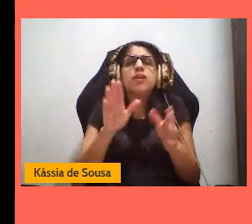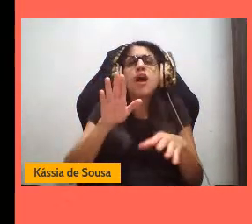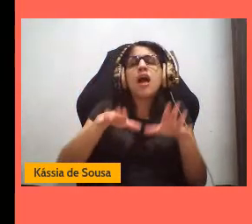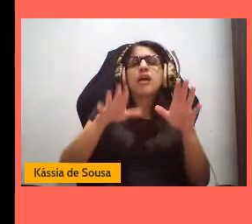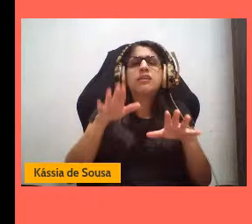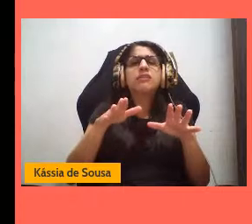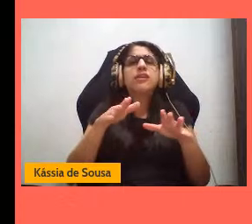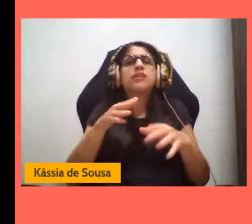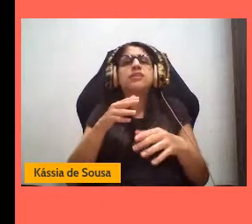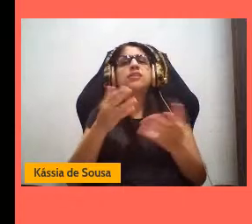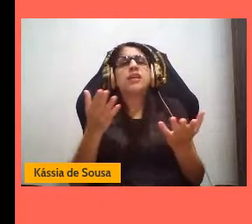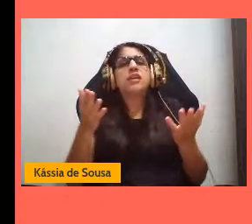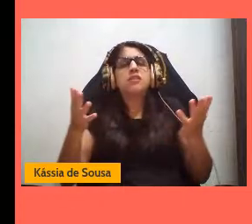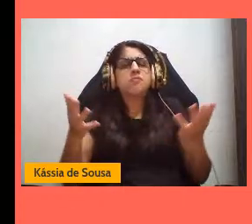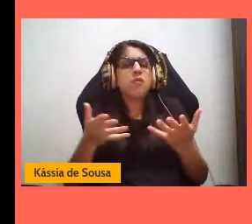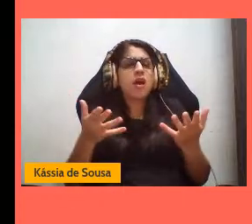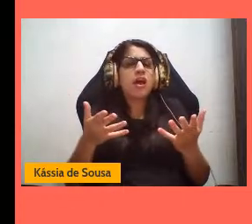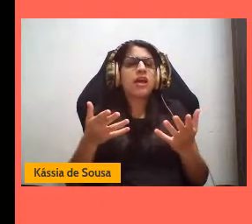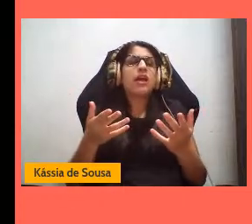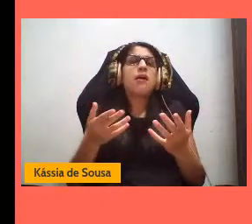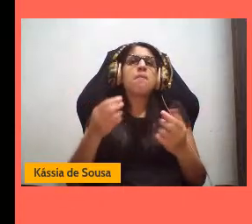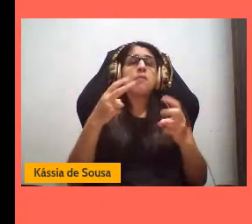ter esse retorno,